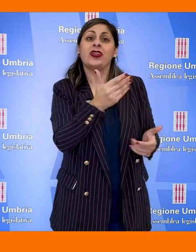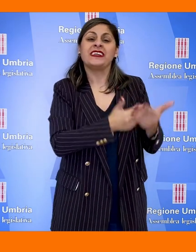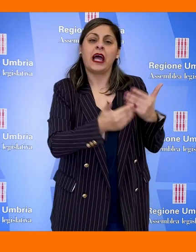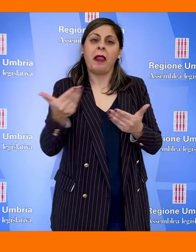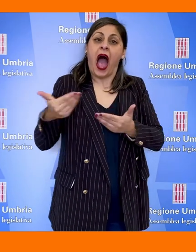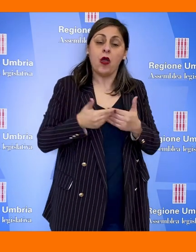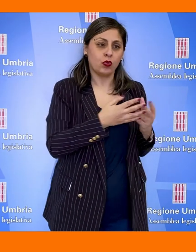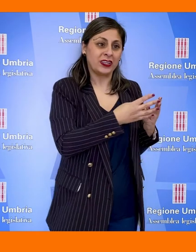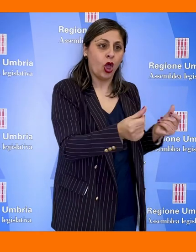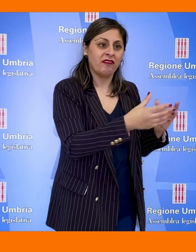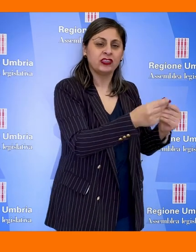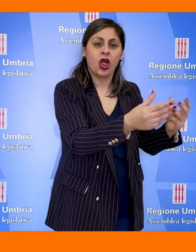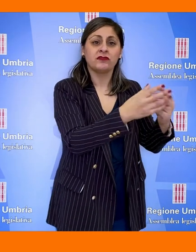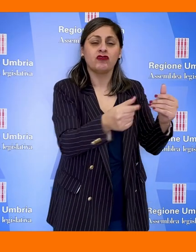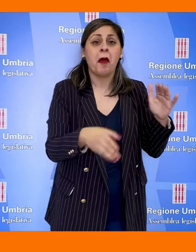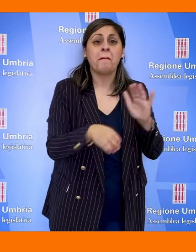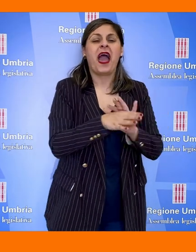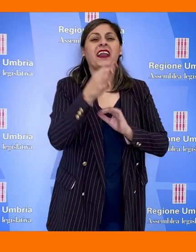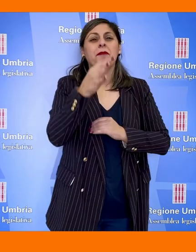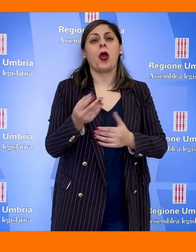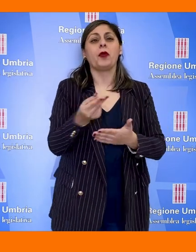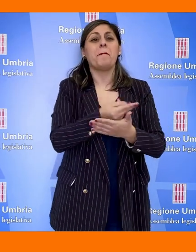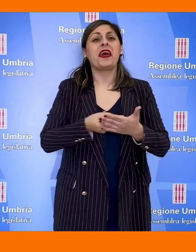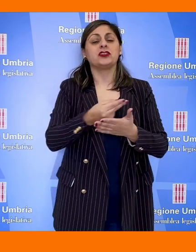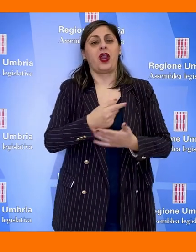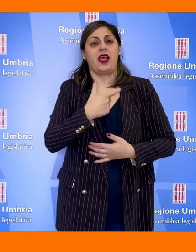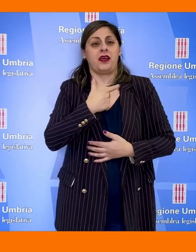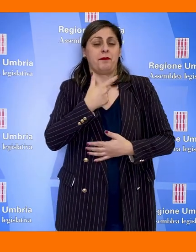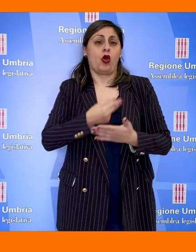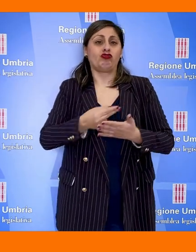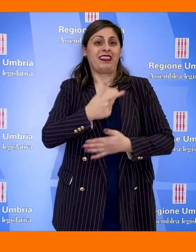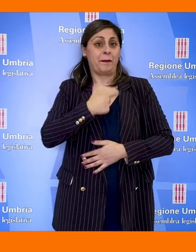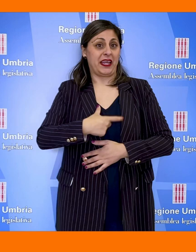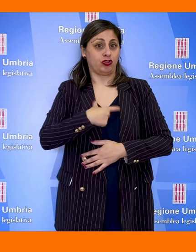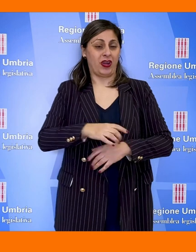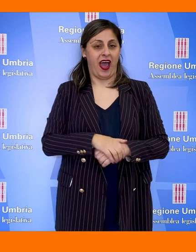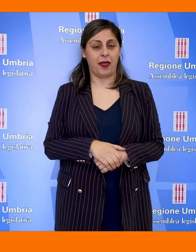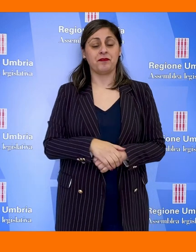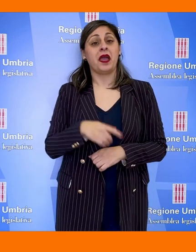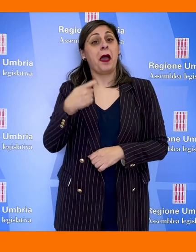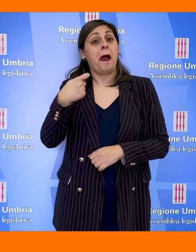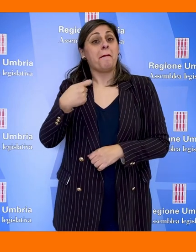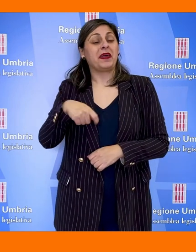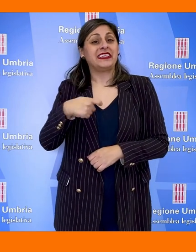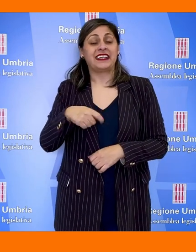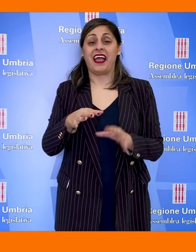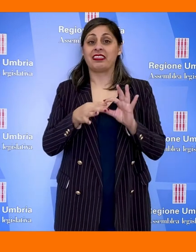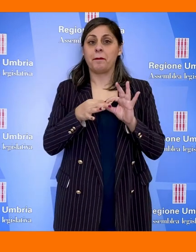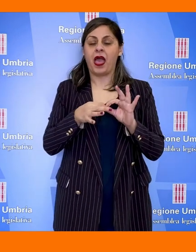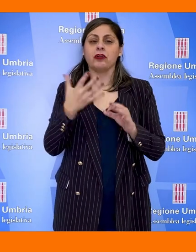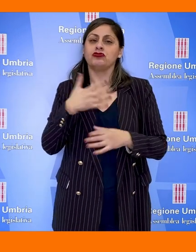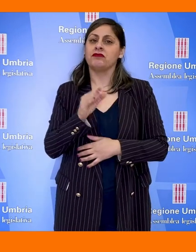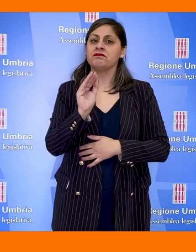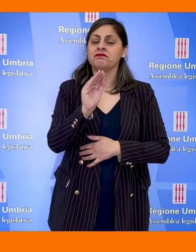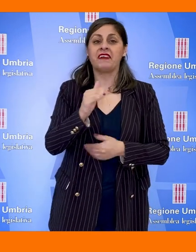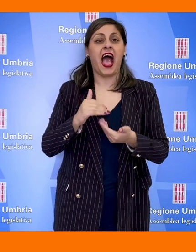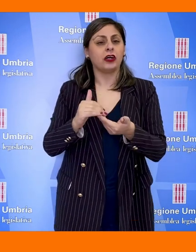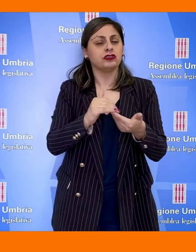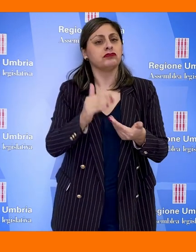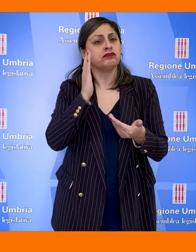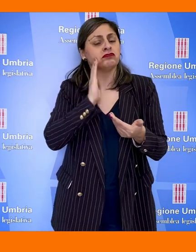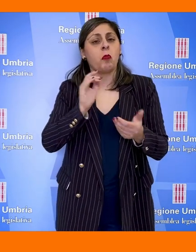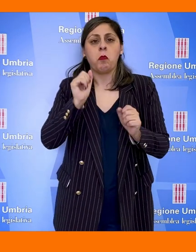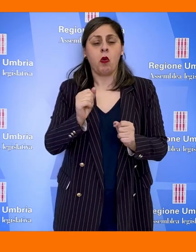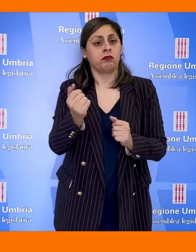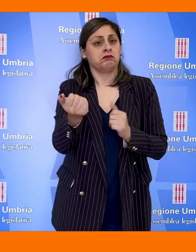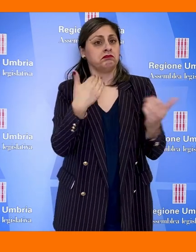dei principali problemi che riguardano le persone con disabilità, a partire dai progetti personalizzati. La presidente Eleonora